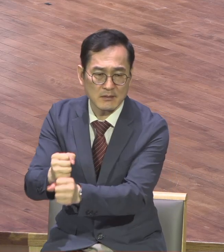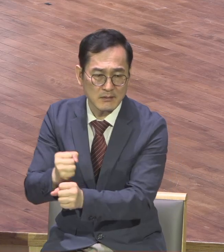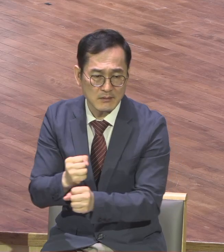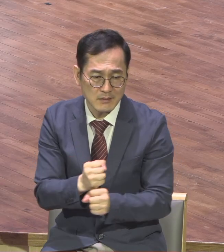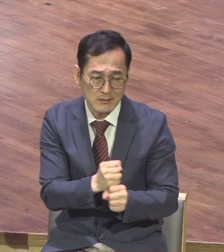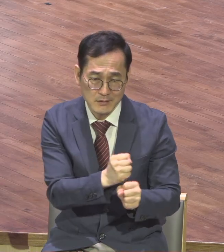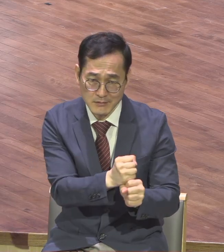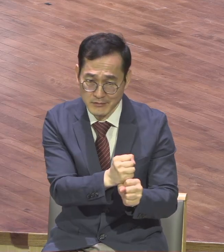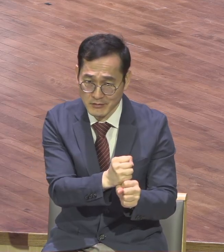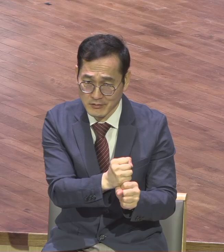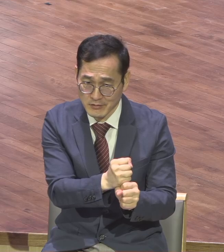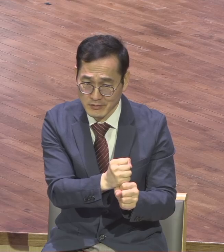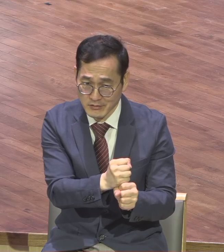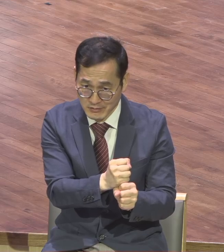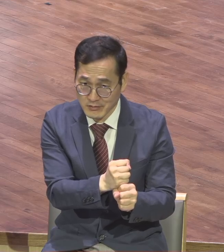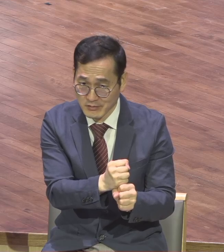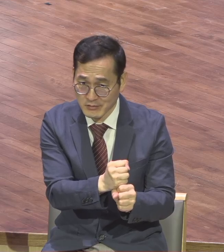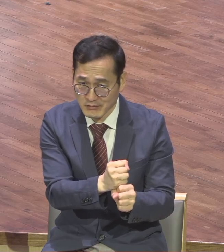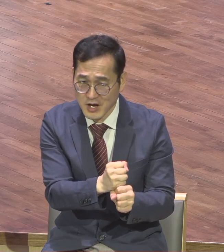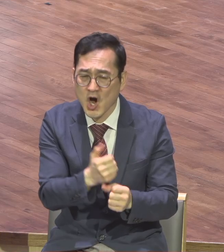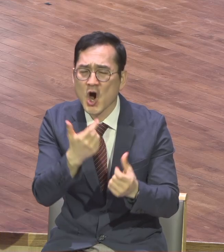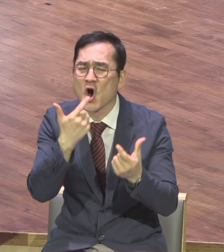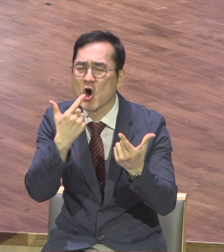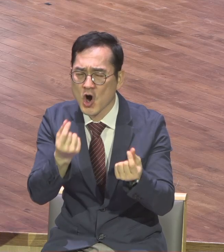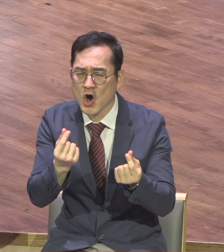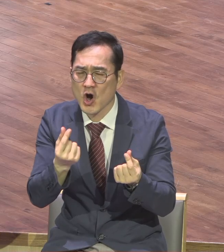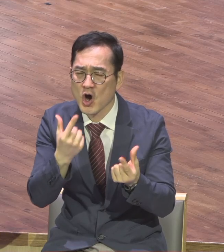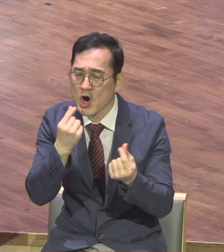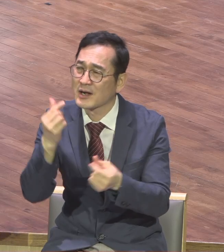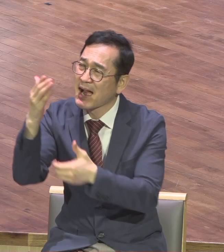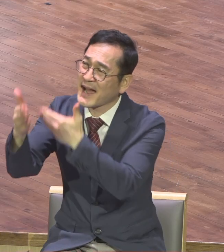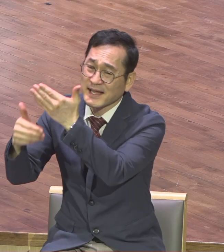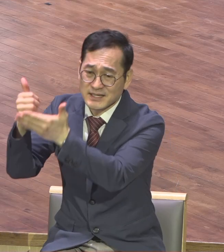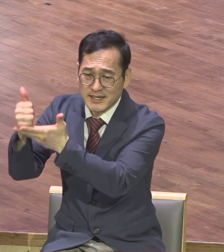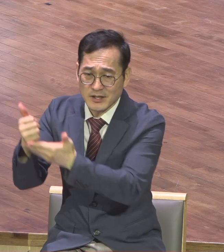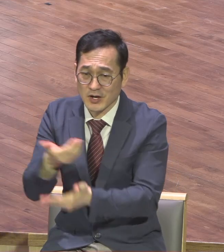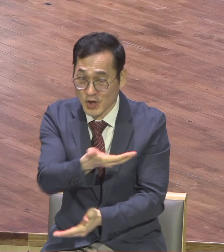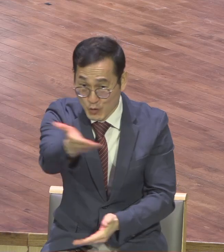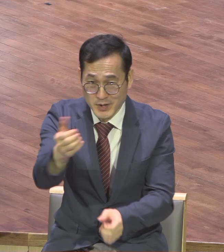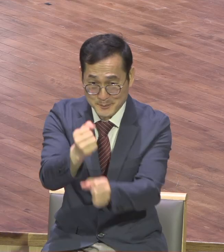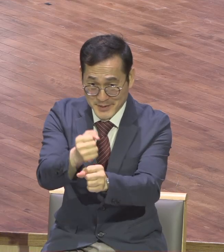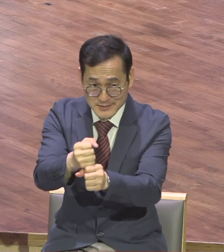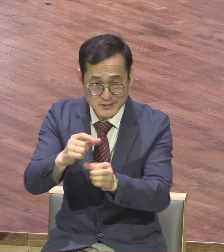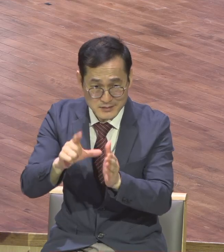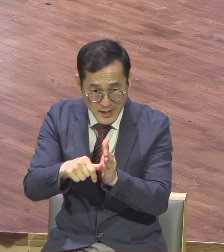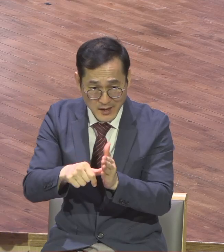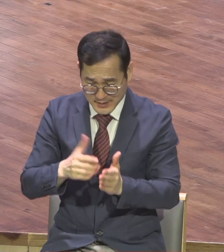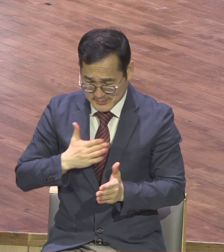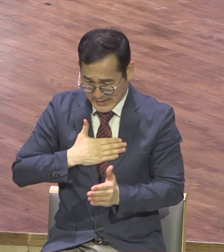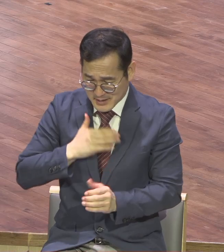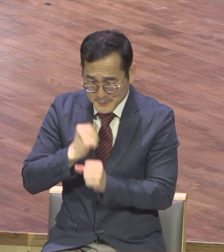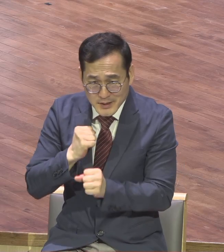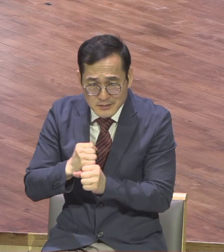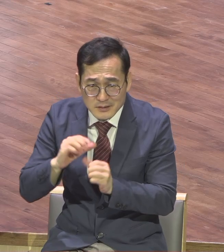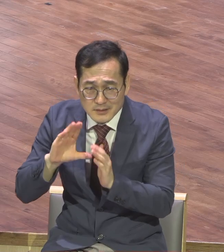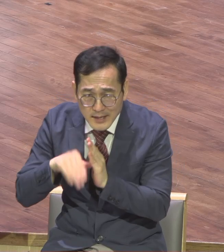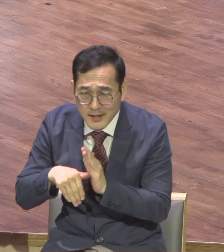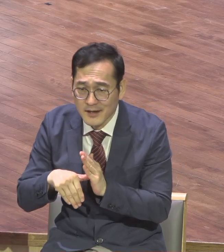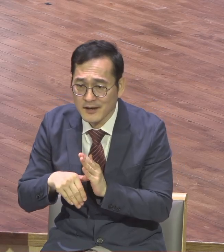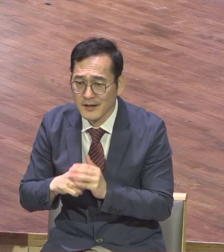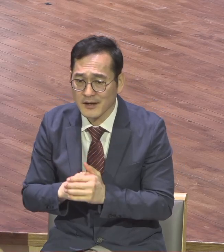작품을 만들잖아요. 마찬가지입니다. 창조주 하나님께서 나를 만들 때, 여러분을 만들